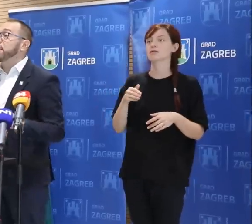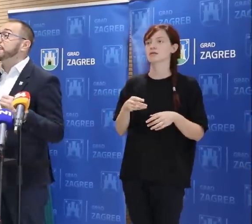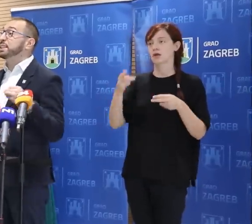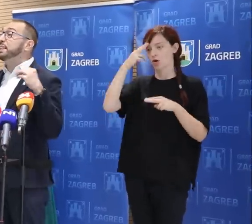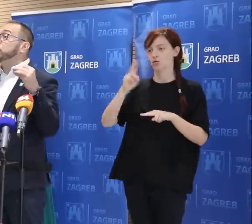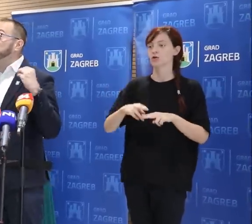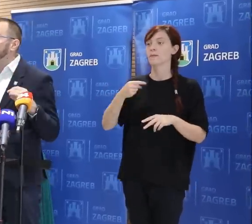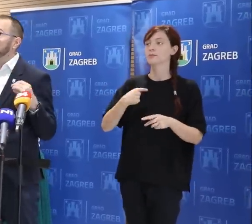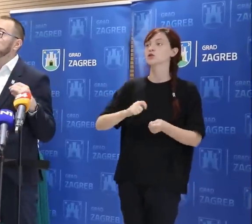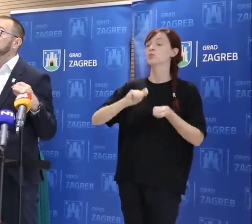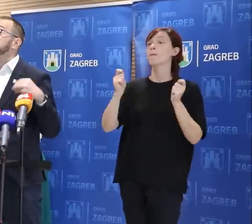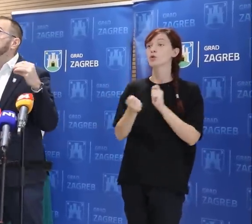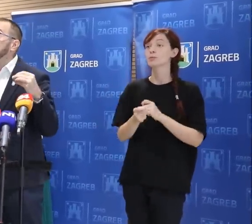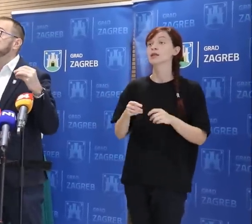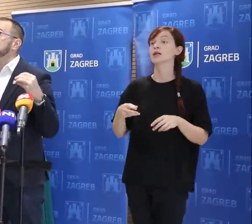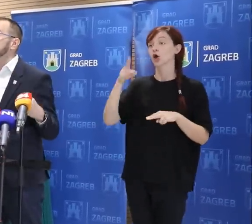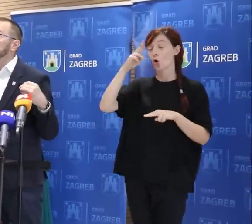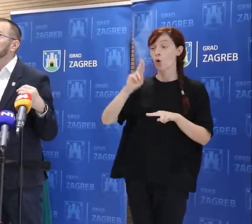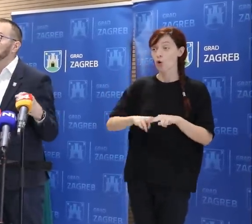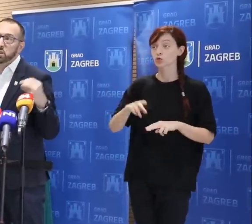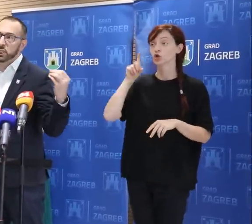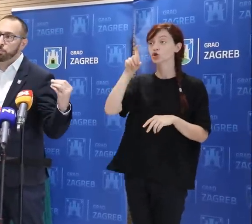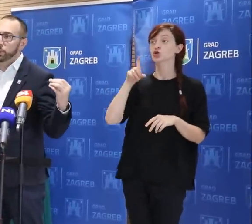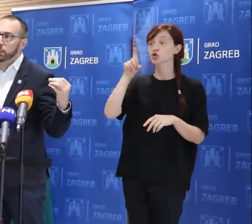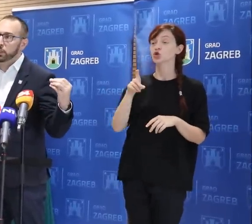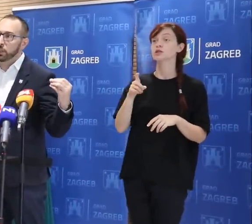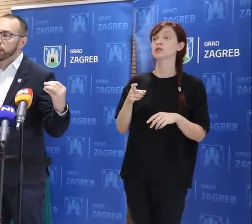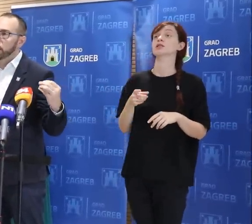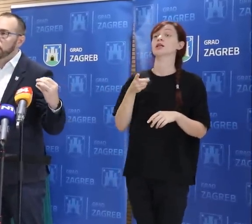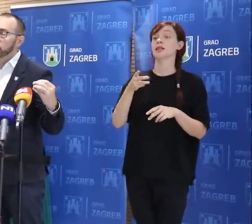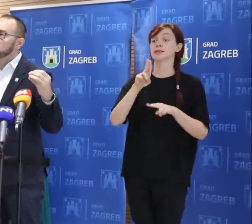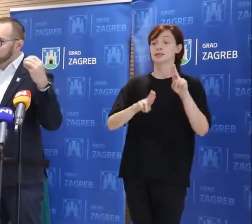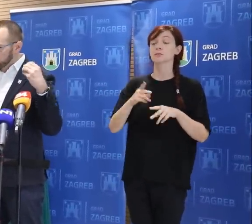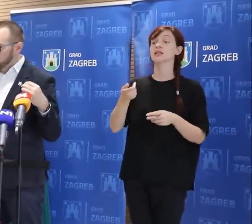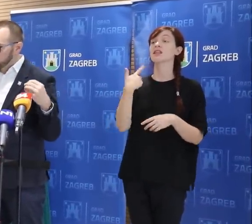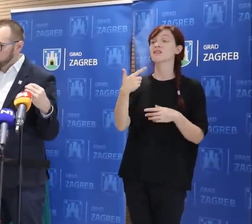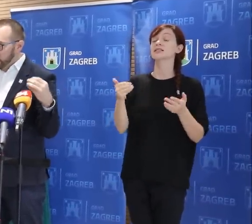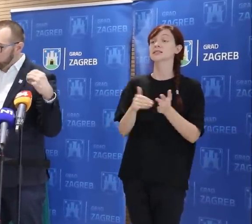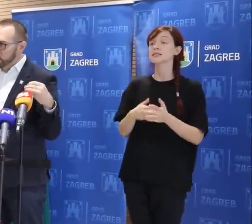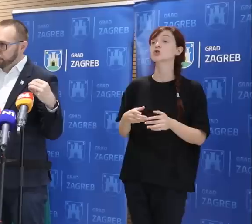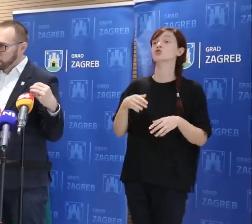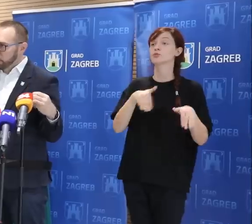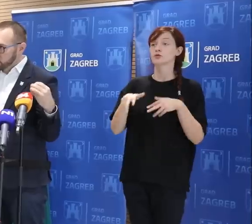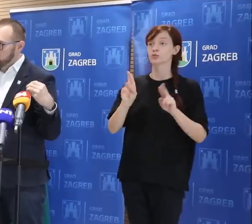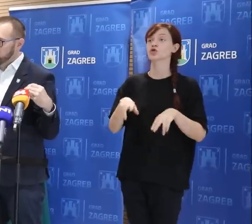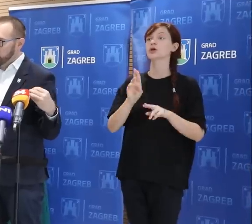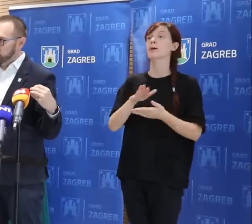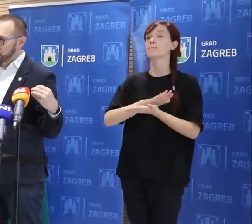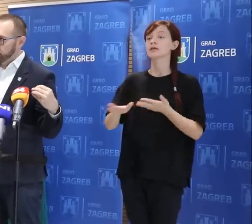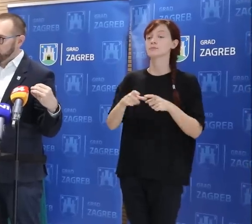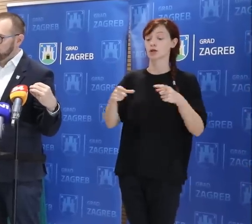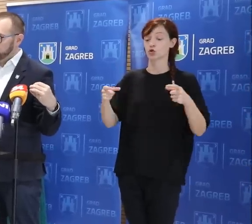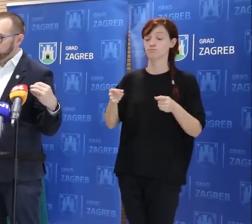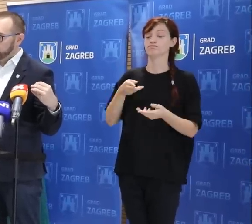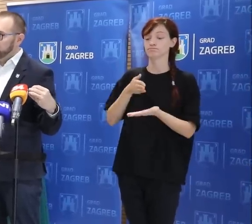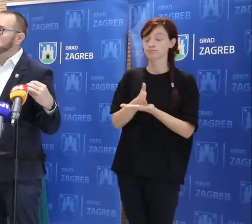može 20.000 umirovljenika više imati besplatni pokaz, to ne spominjete. Jel to što su tako niske mirovine odgovornost grada